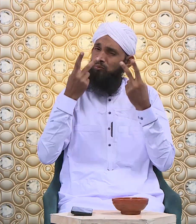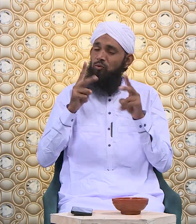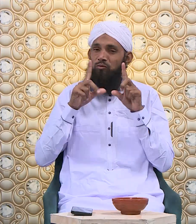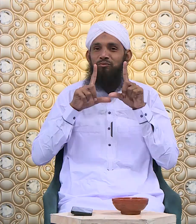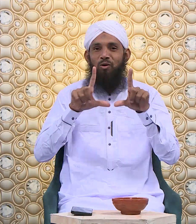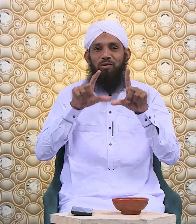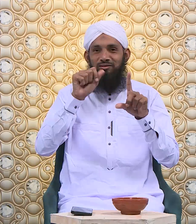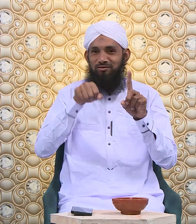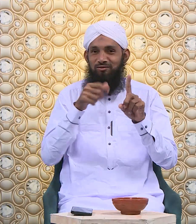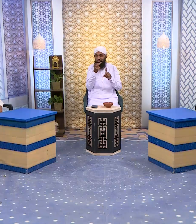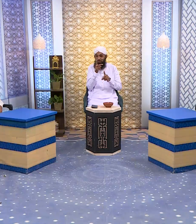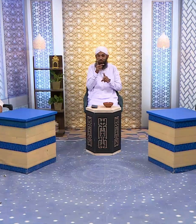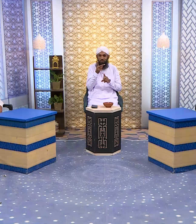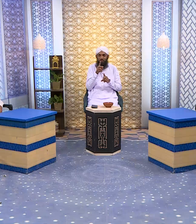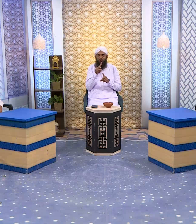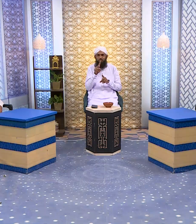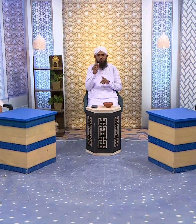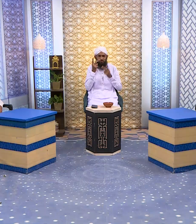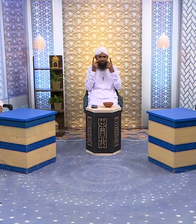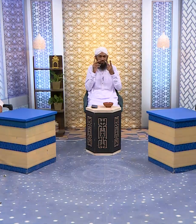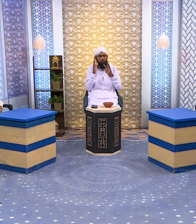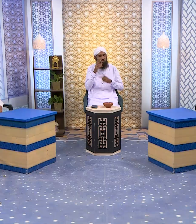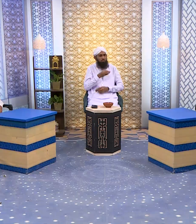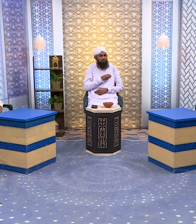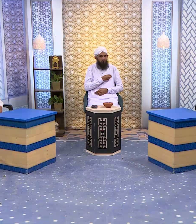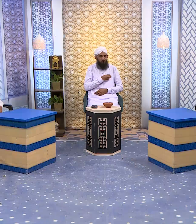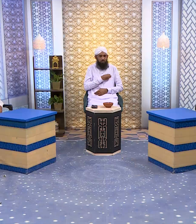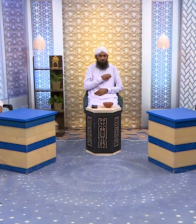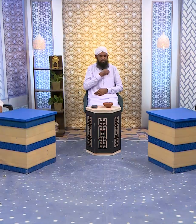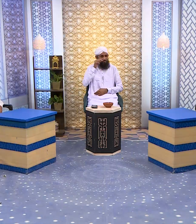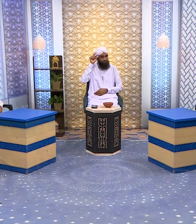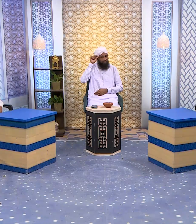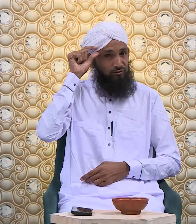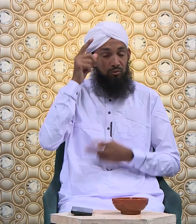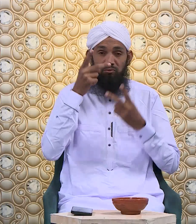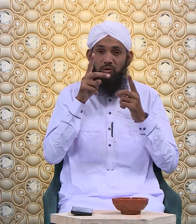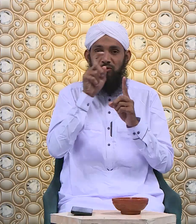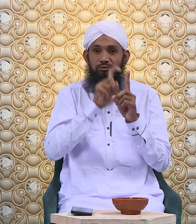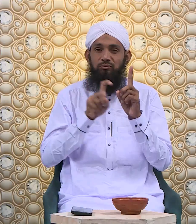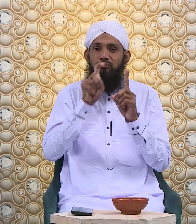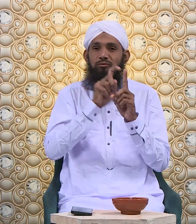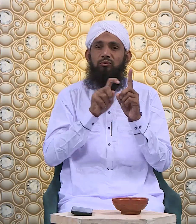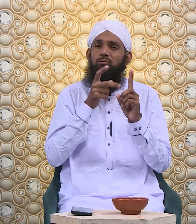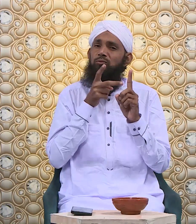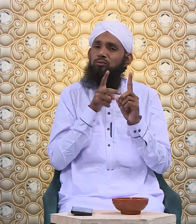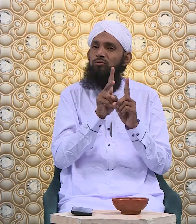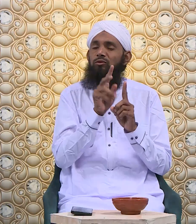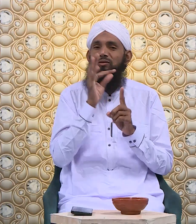محبت فرماتے تھے کہ دونوں شہزادوں کو کسی تکلیف میں مبتلا دیکھنا بھی آپ صلی اللہ علیہ وآلہ وسلم